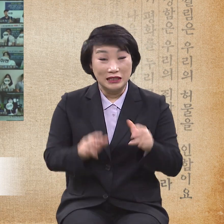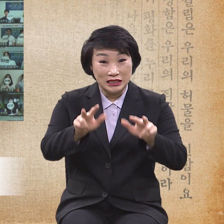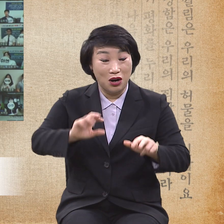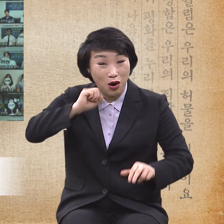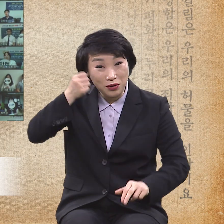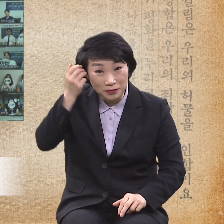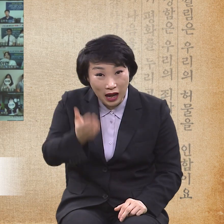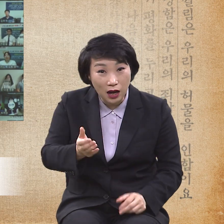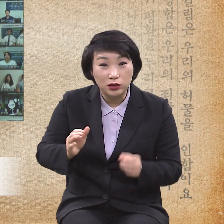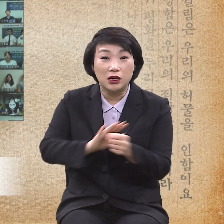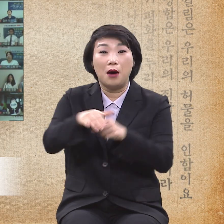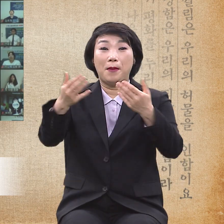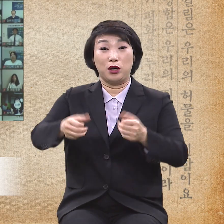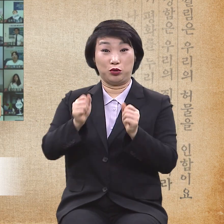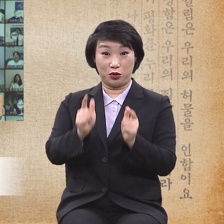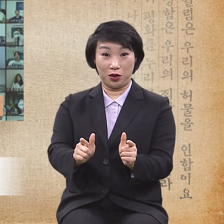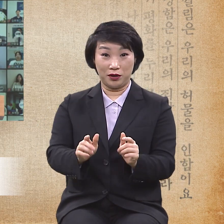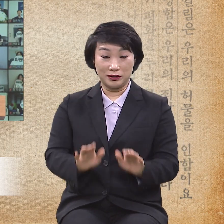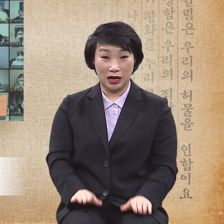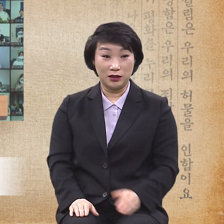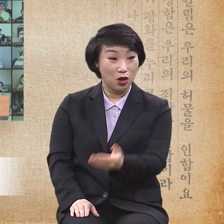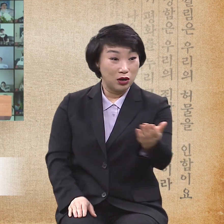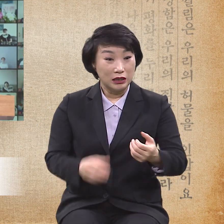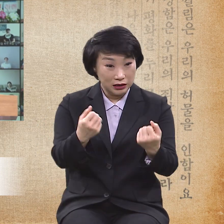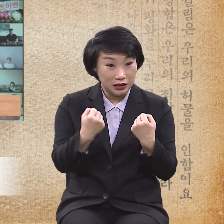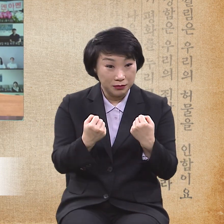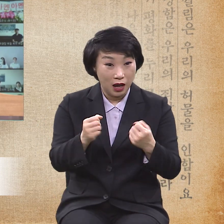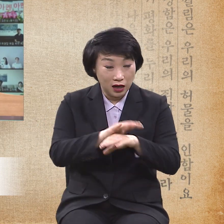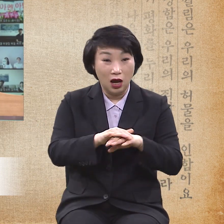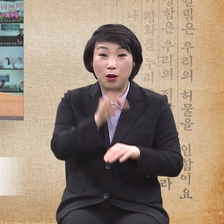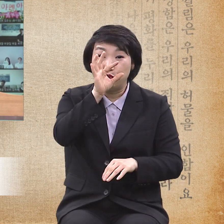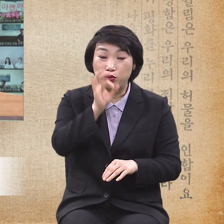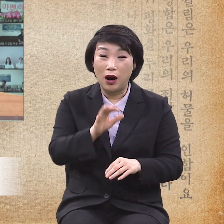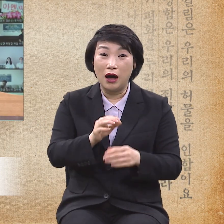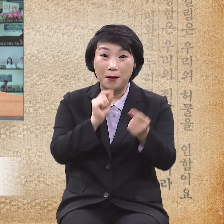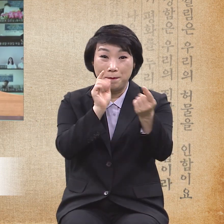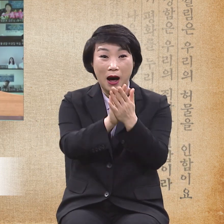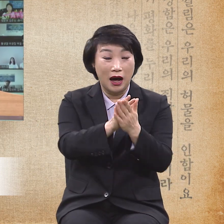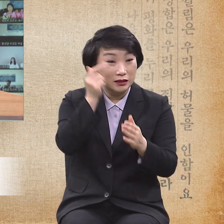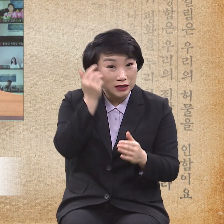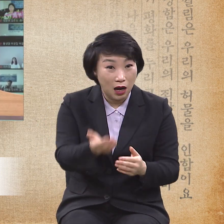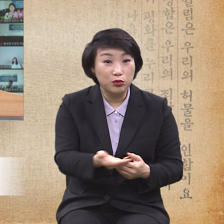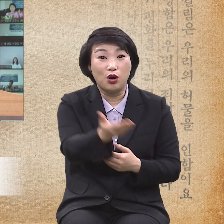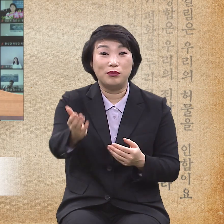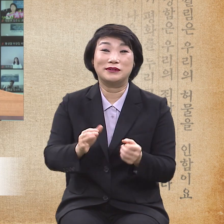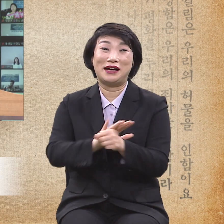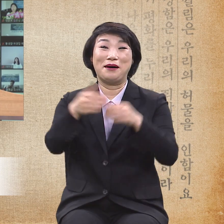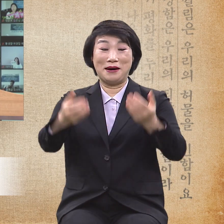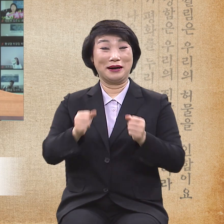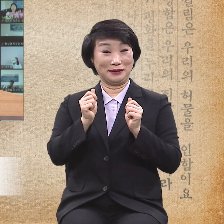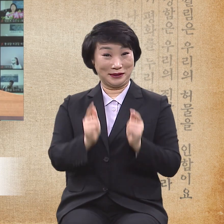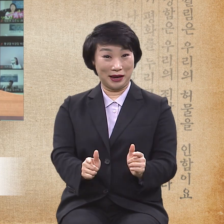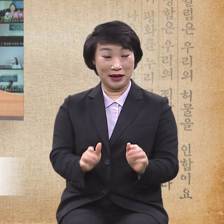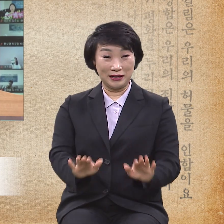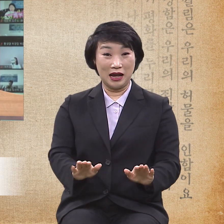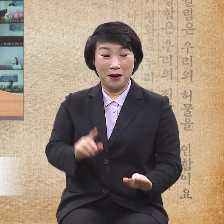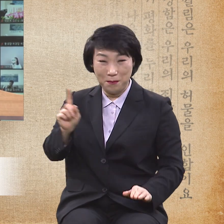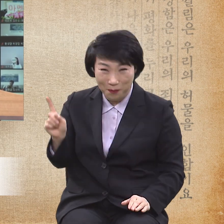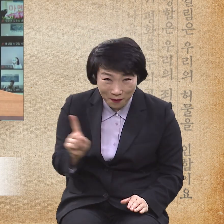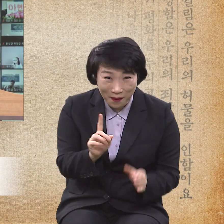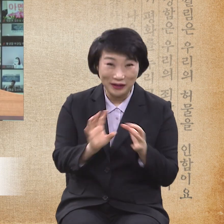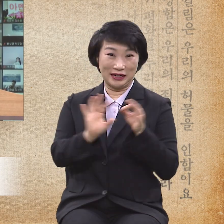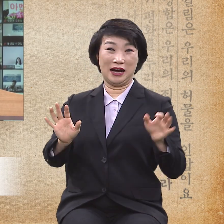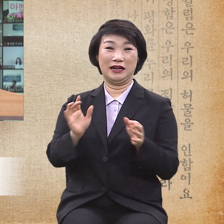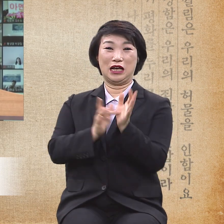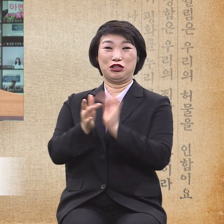힘드냐? 사랑받을 기회다. 네 힘으로 할 수 없는 불가능이 있느냐? 사랑받을 기회야. 무엇이든지